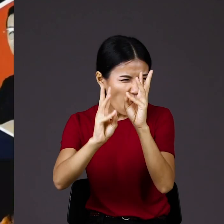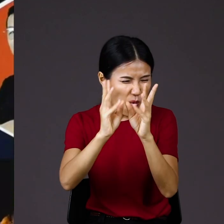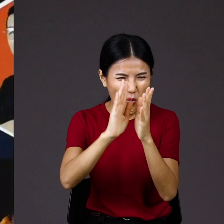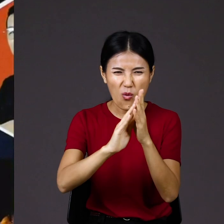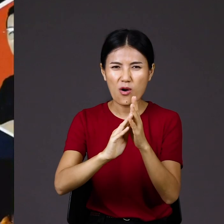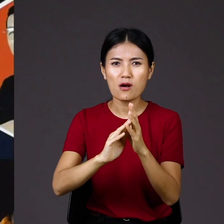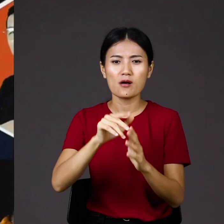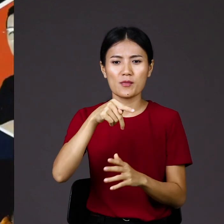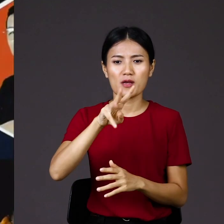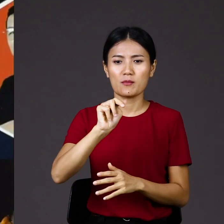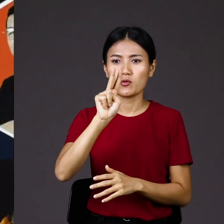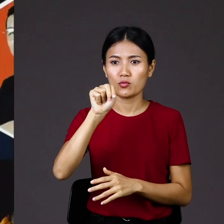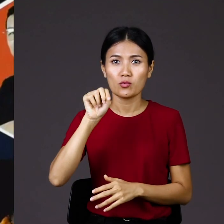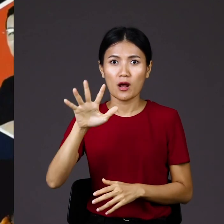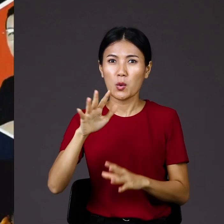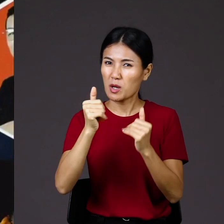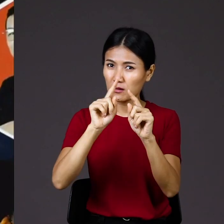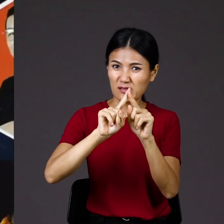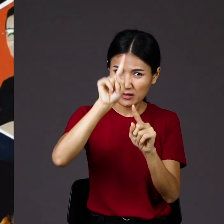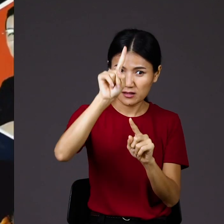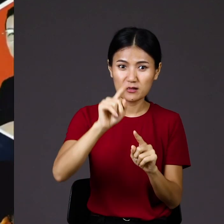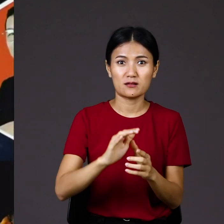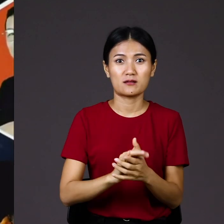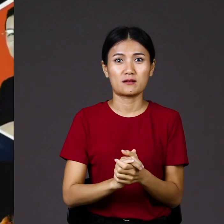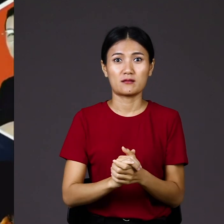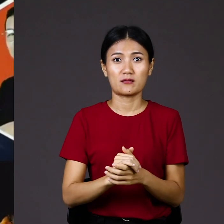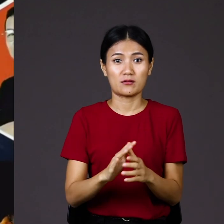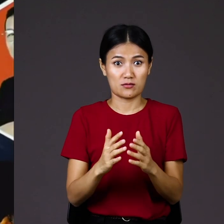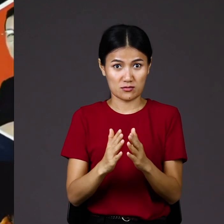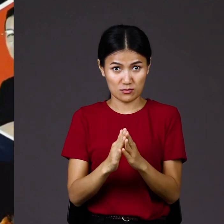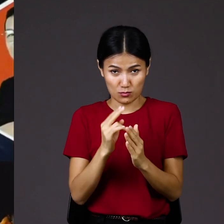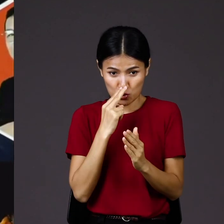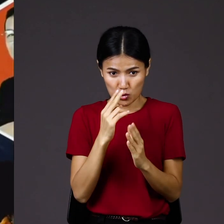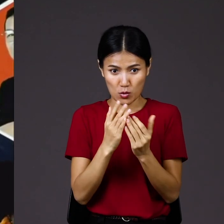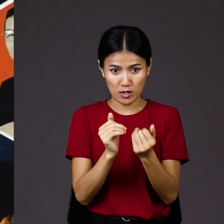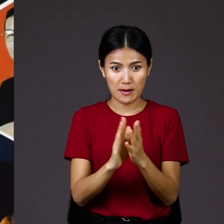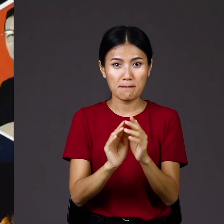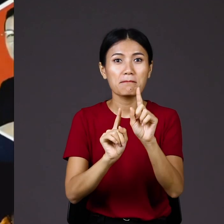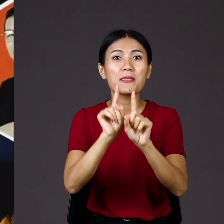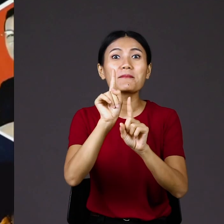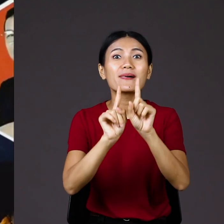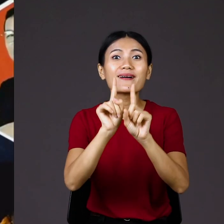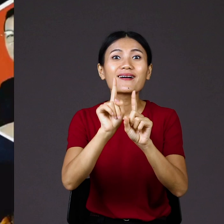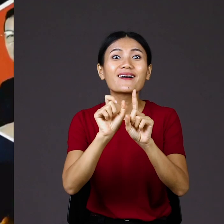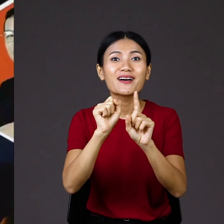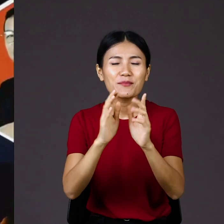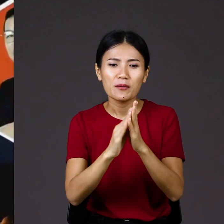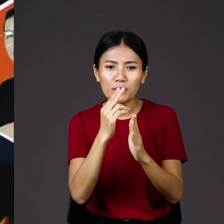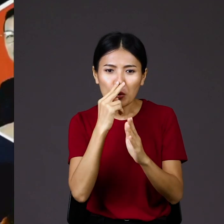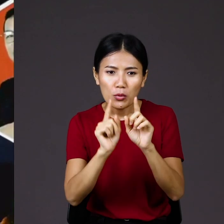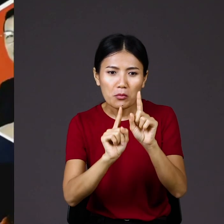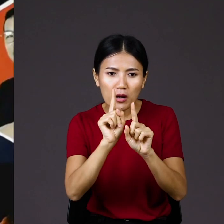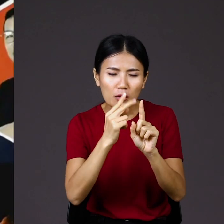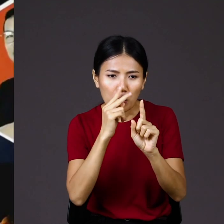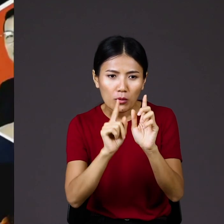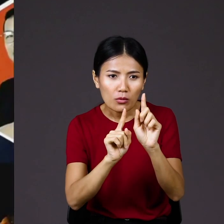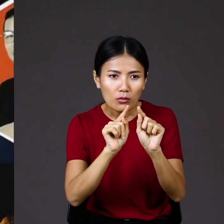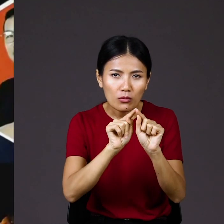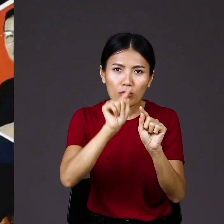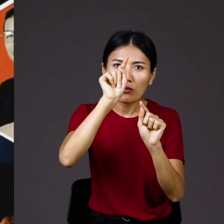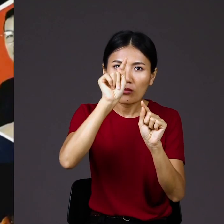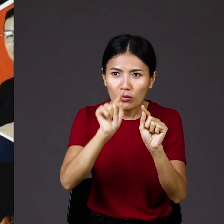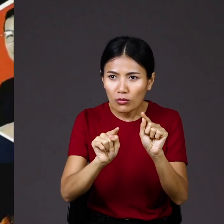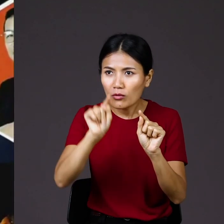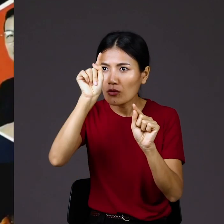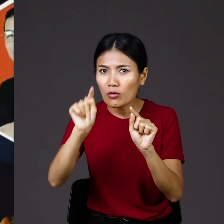ไม่เสียผมอยากให้ทุกท่านลองมองดูค่าวัดพวกนี้ผมชอบดูค่าวัดครับเพราะมันเป็นตัวชี้วัด